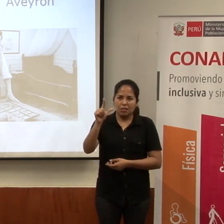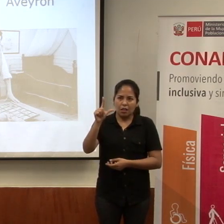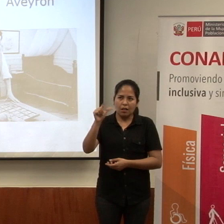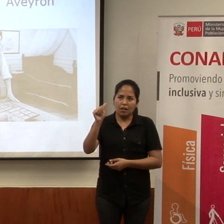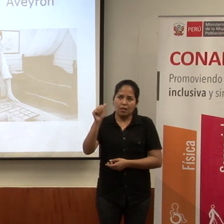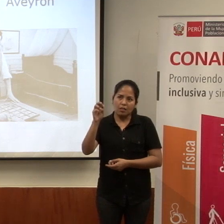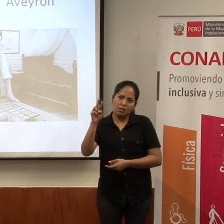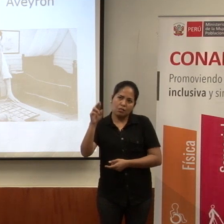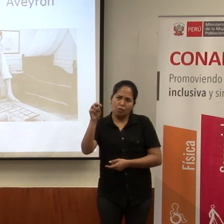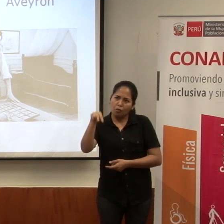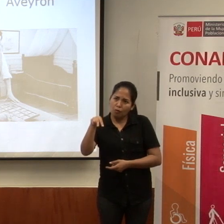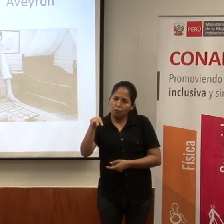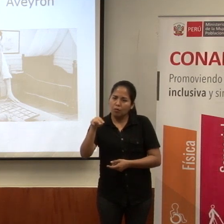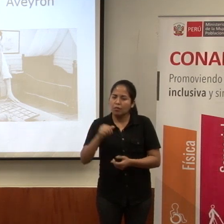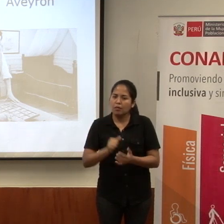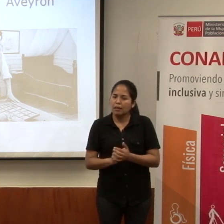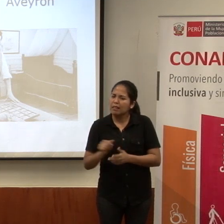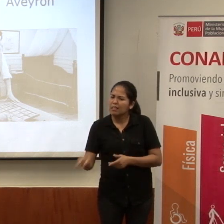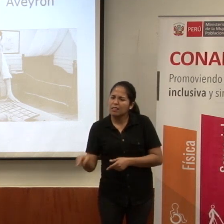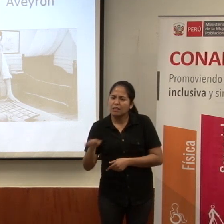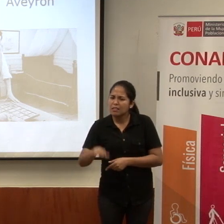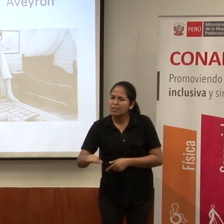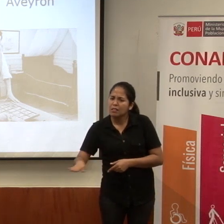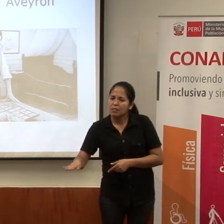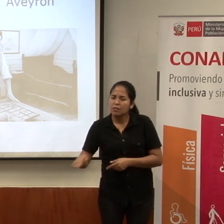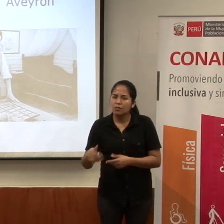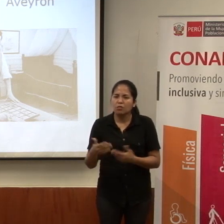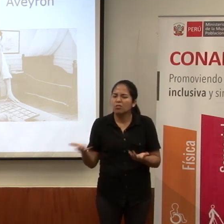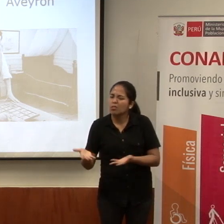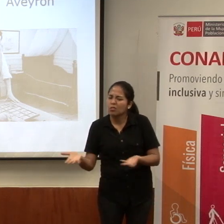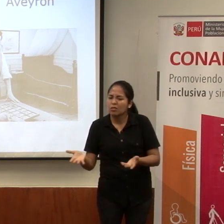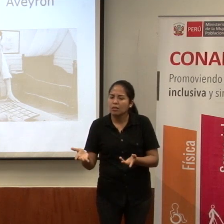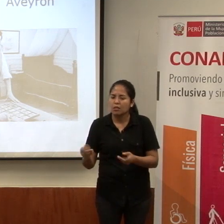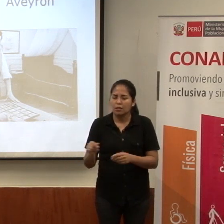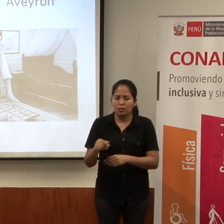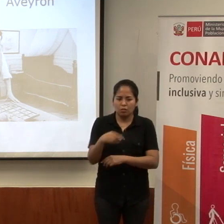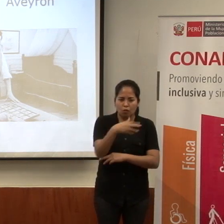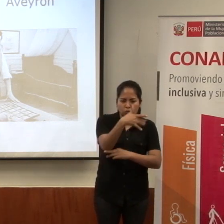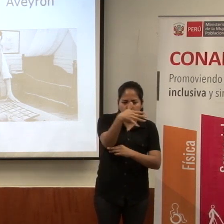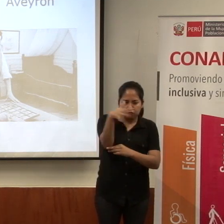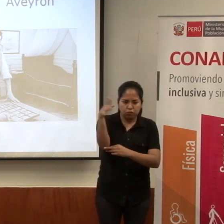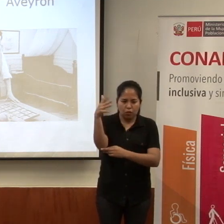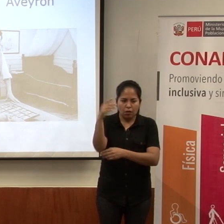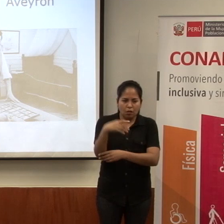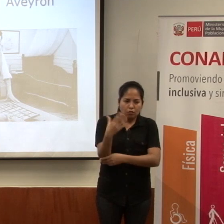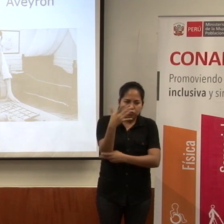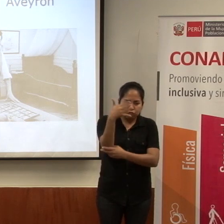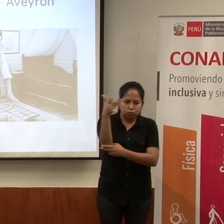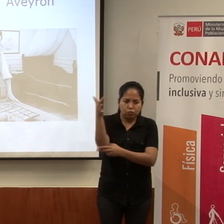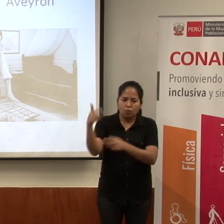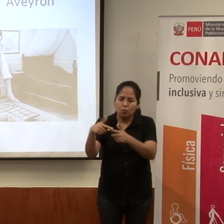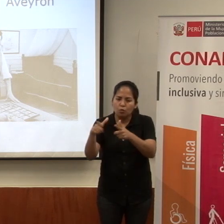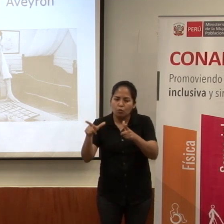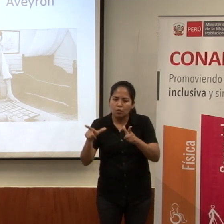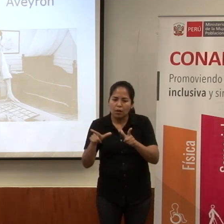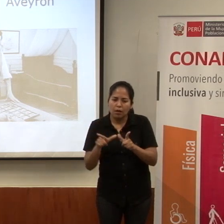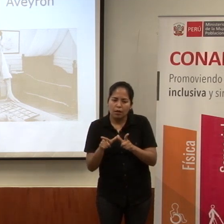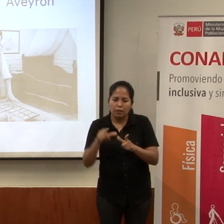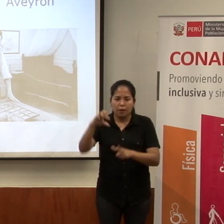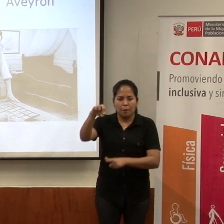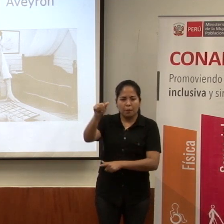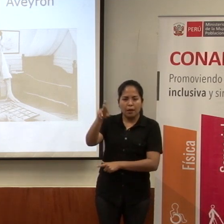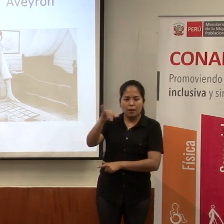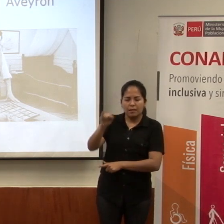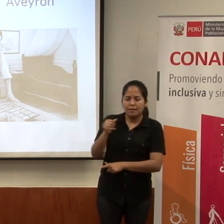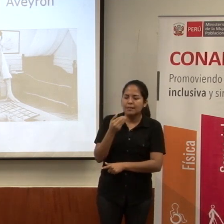película. Este era un niño que fue encontrado en un bosque en los alrededores de París por un grupo